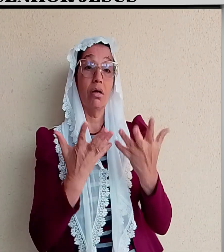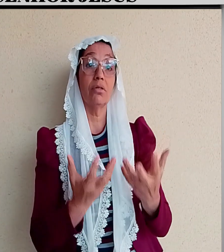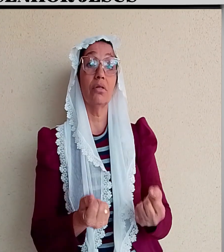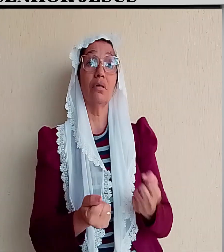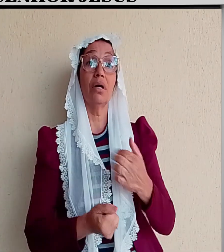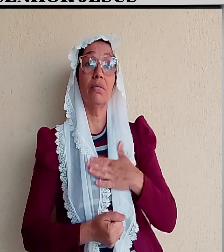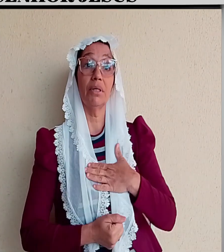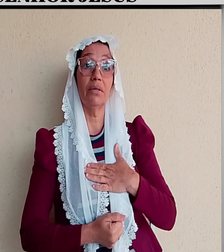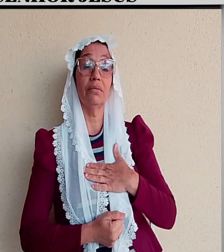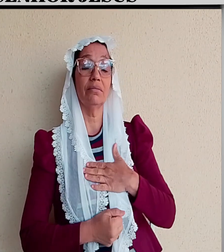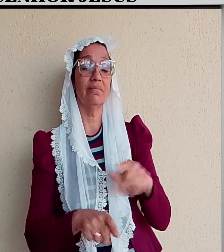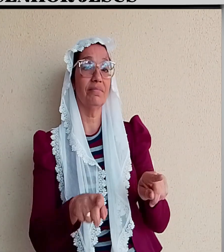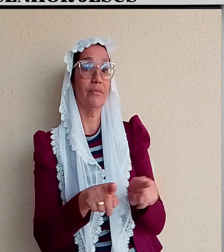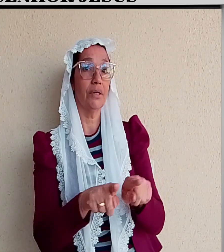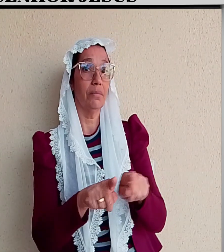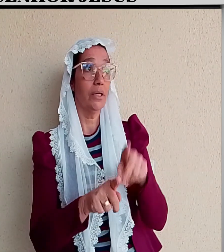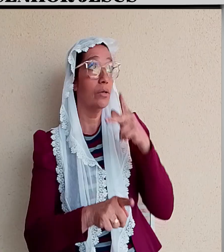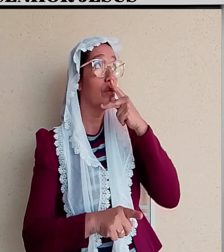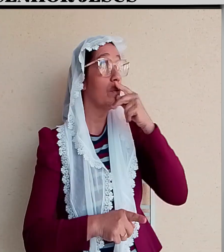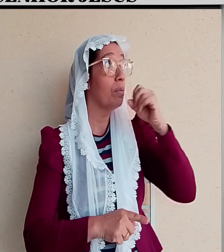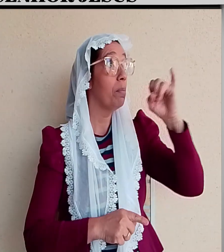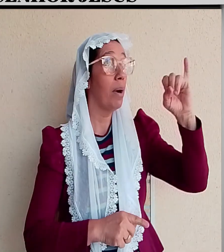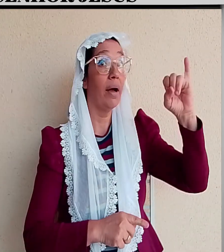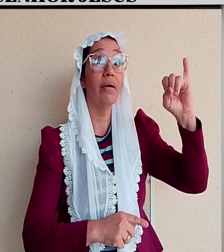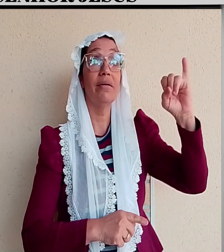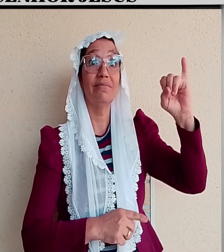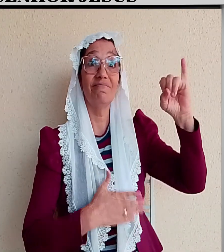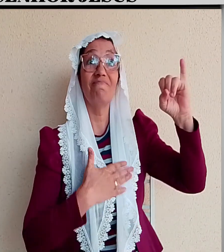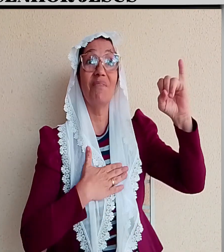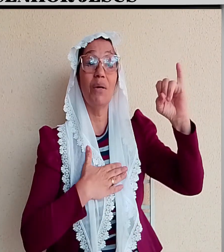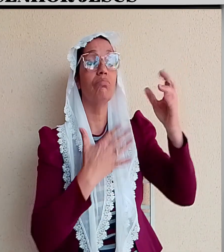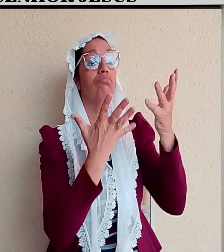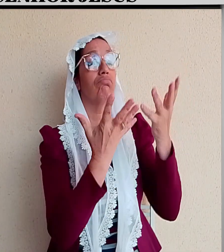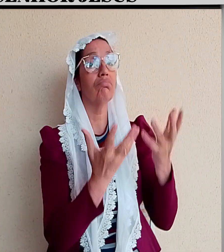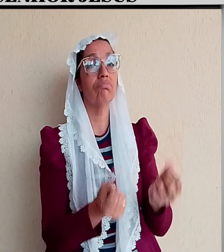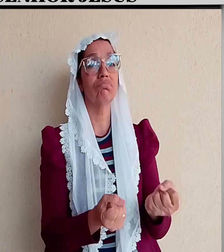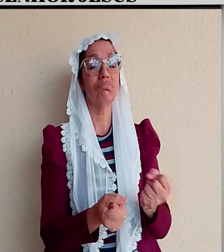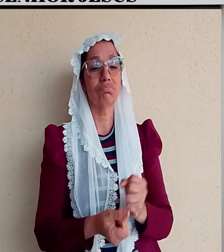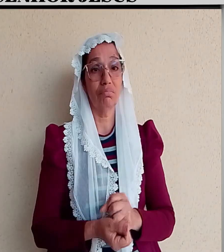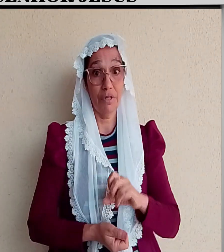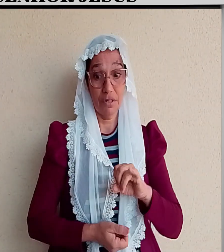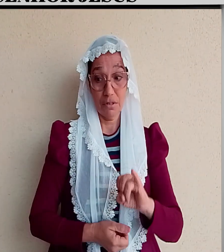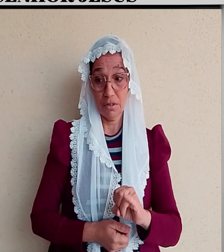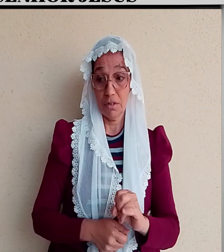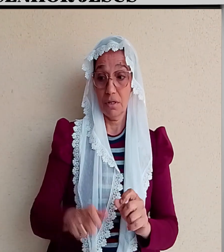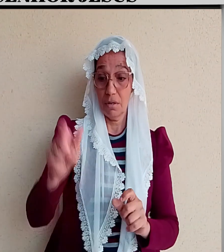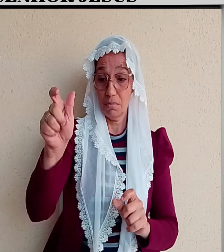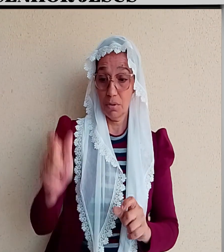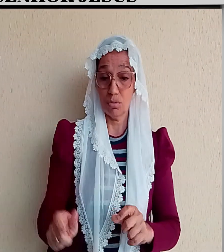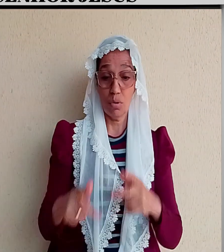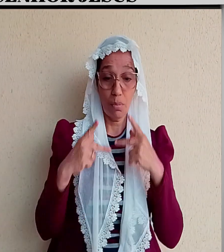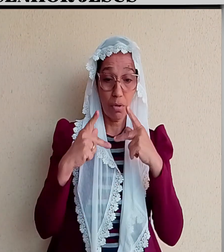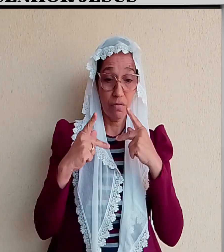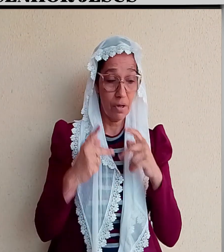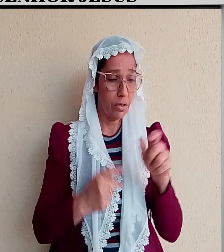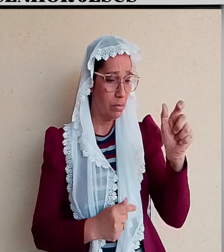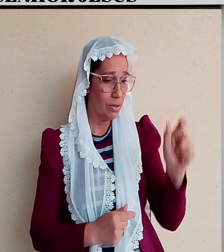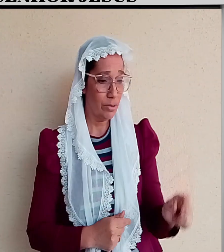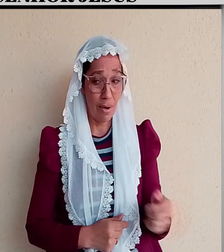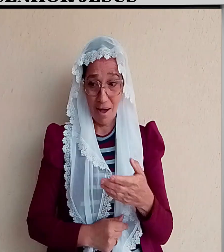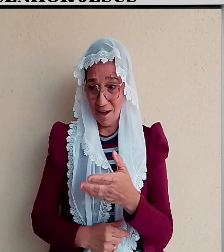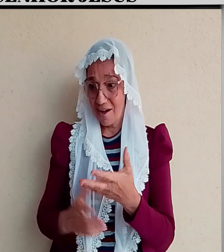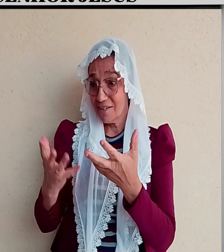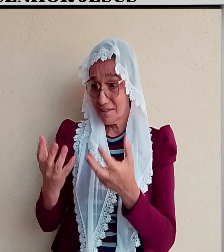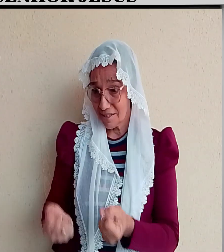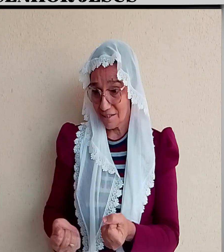enviou. Quem recebe um profeta em qualidade de profeta, recebe galardão de profeta. E quem recebe um justo em qualidade de